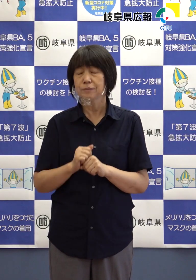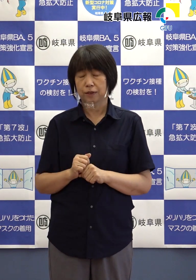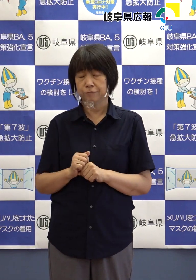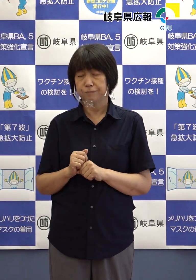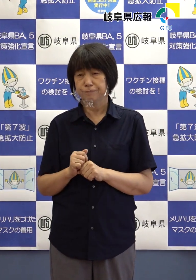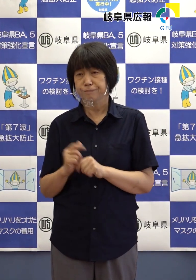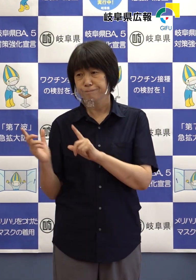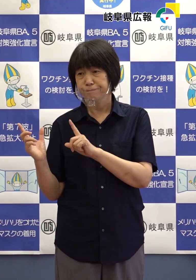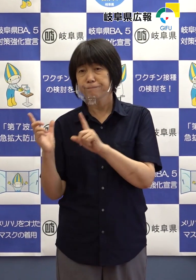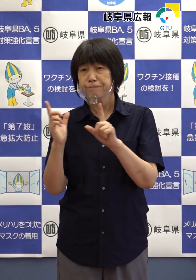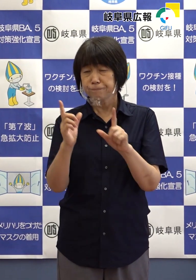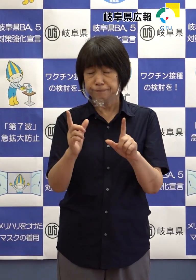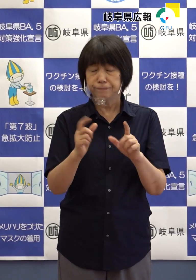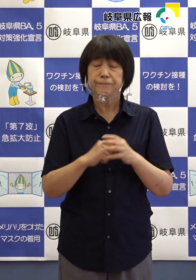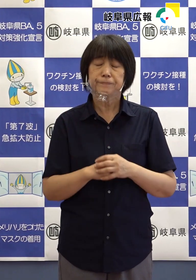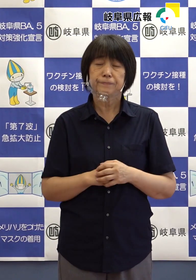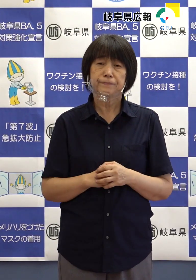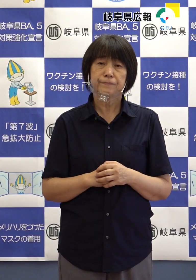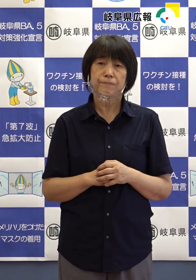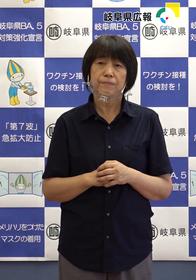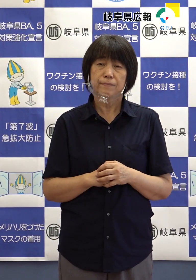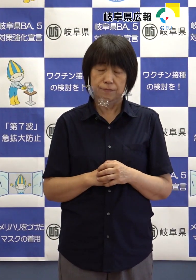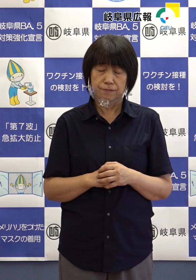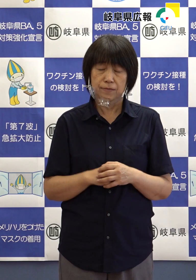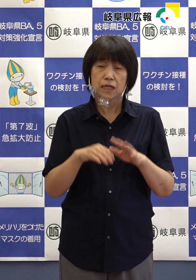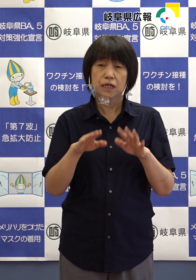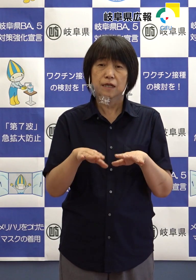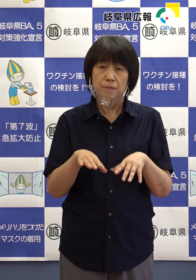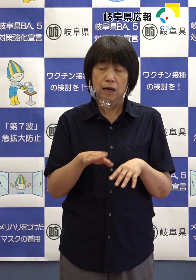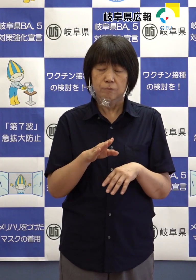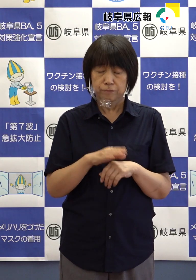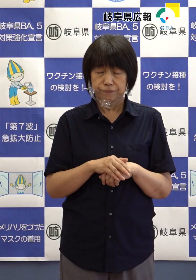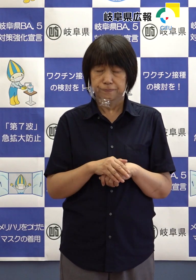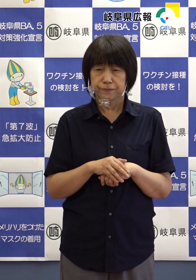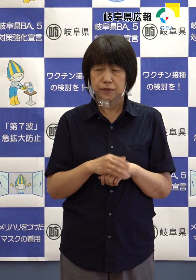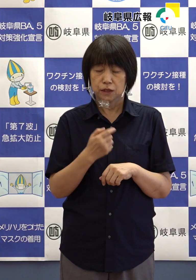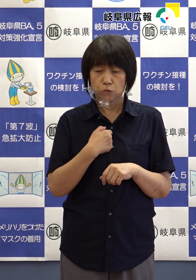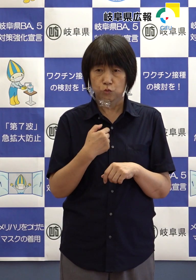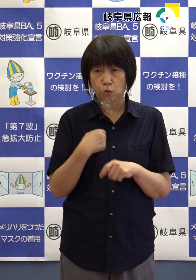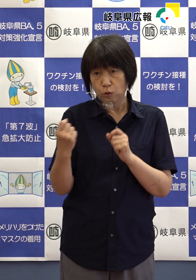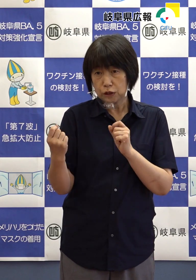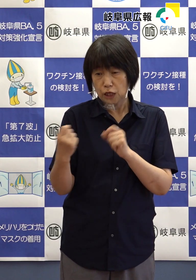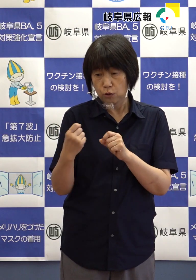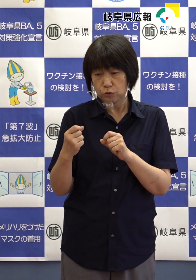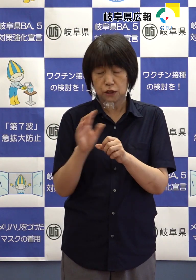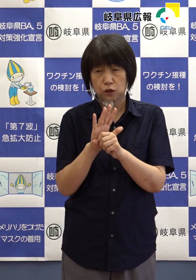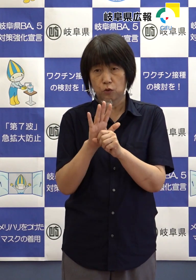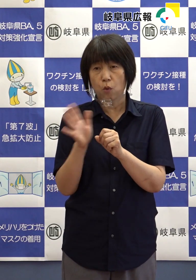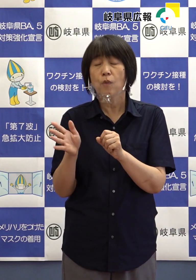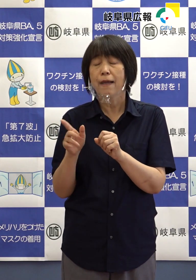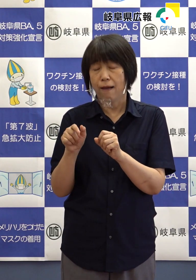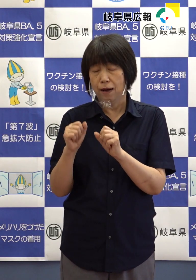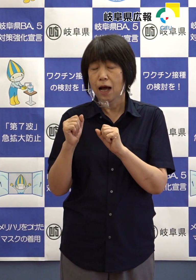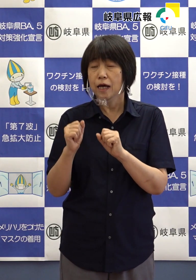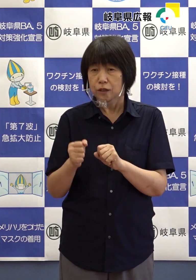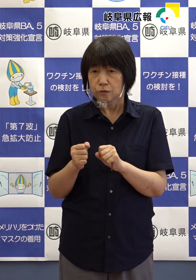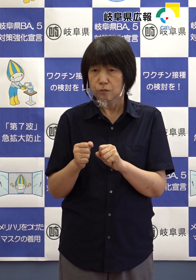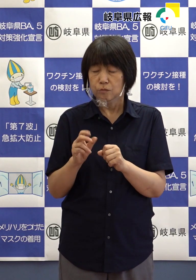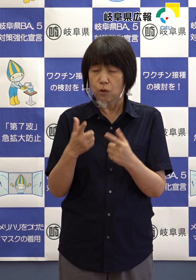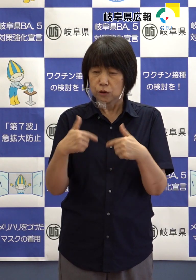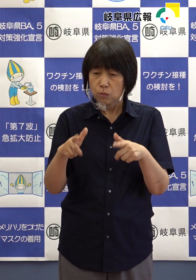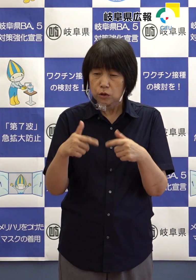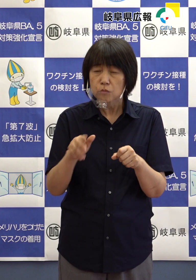あのをもう身近なところにまあこれがいるというかこんなともいるということです